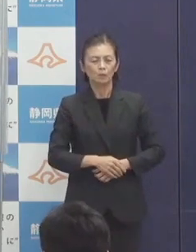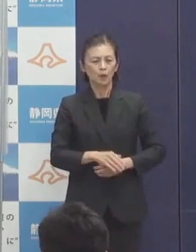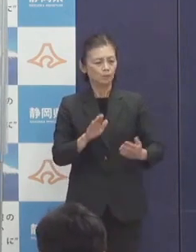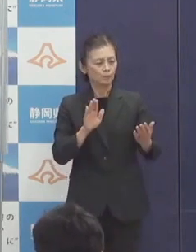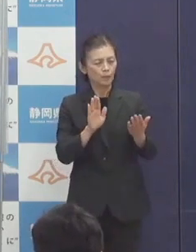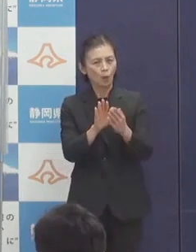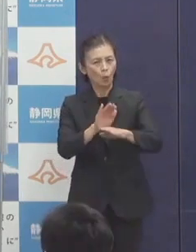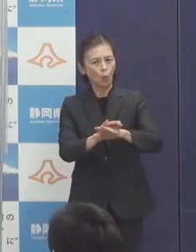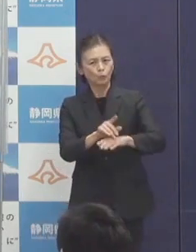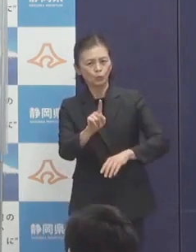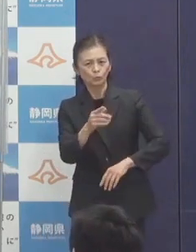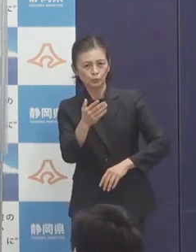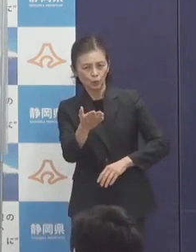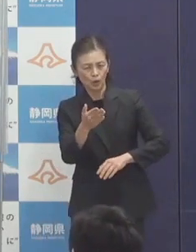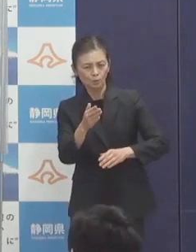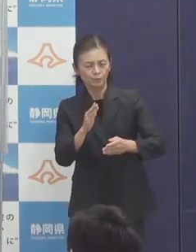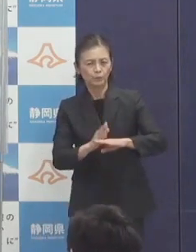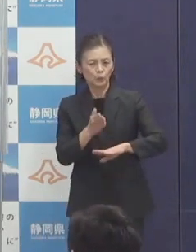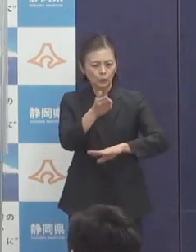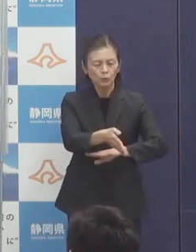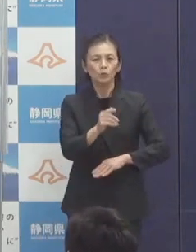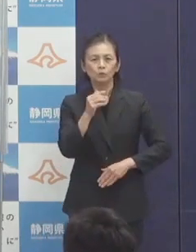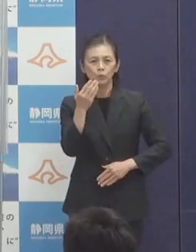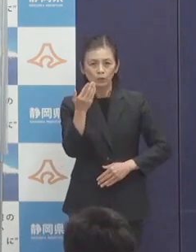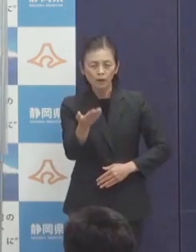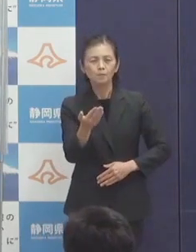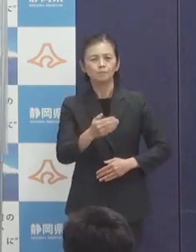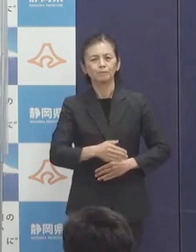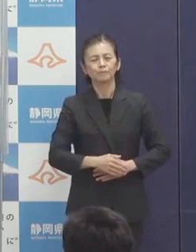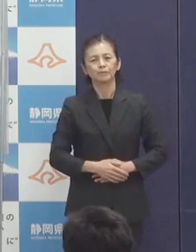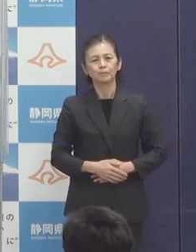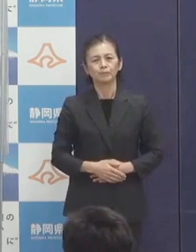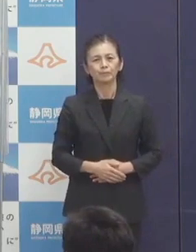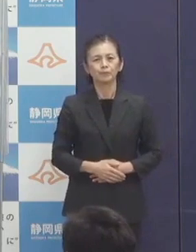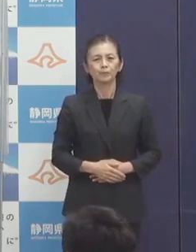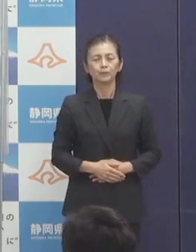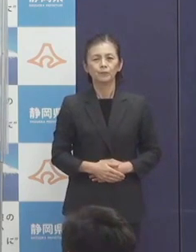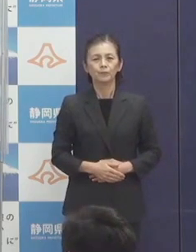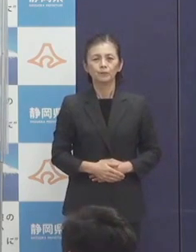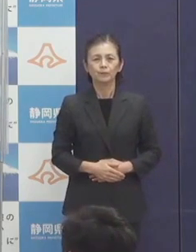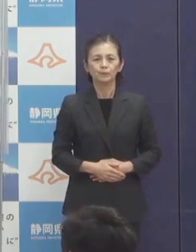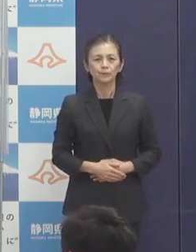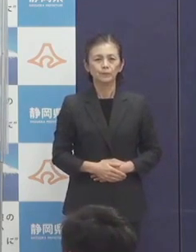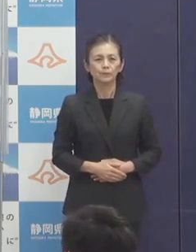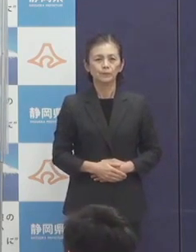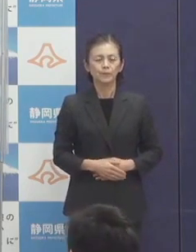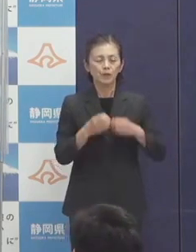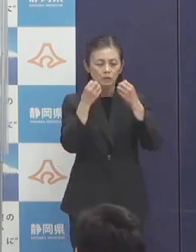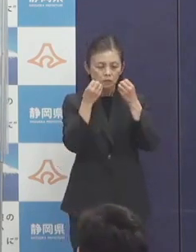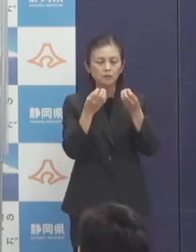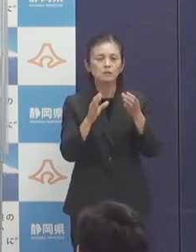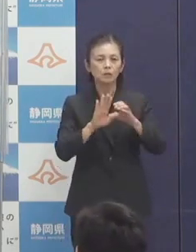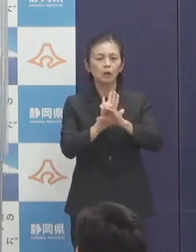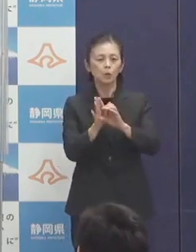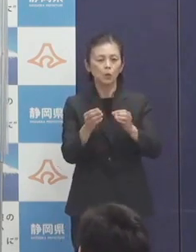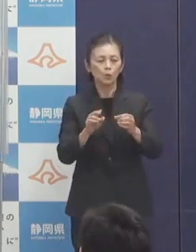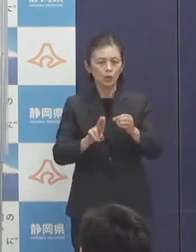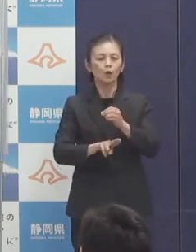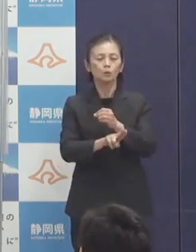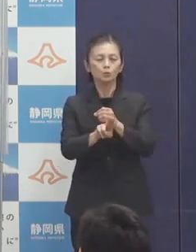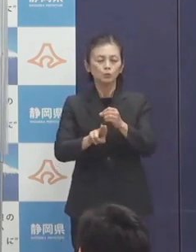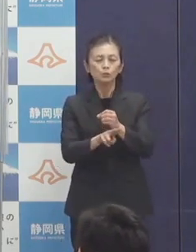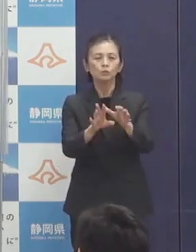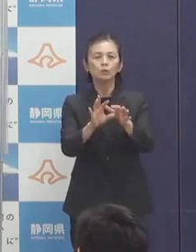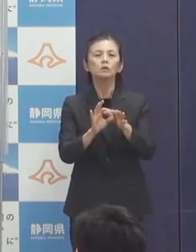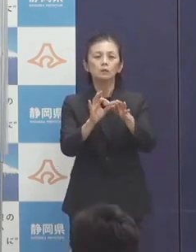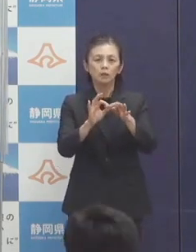処し、いかにこの危機を乗り越えるかということでございますけれども、この新型コロナウイルスに関連いた